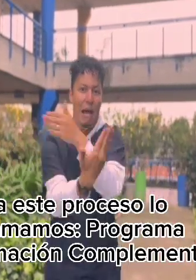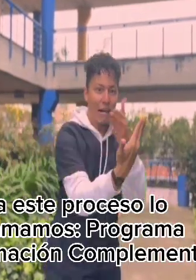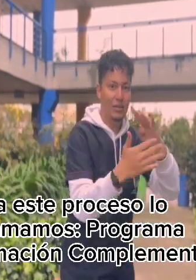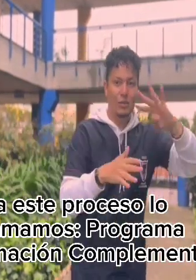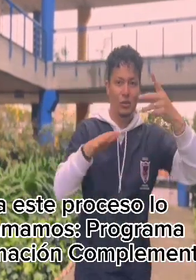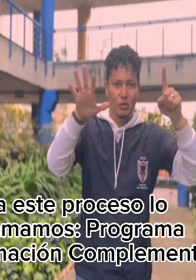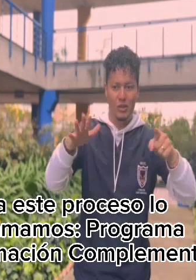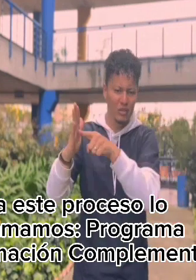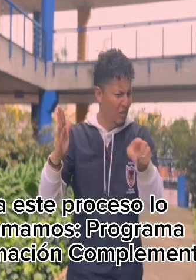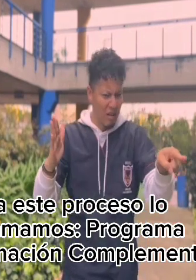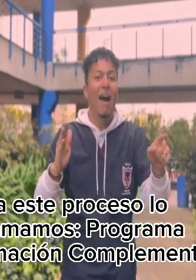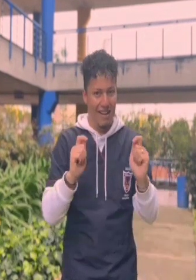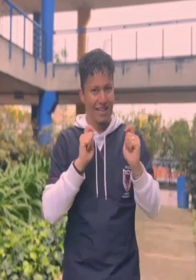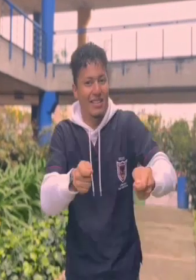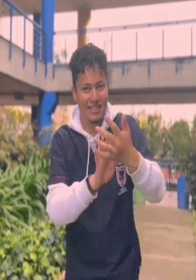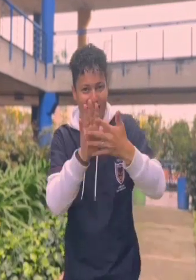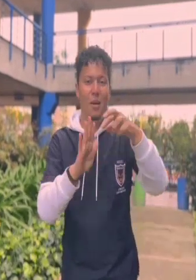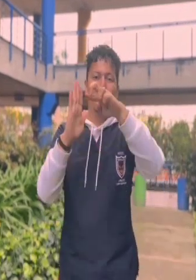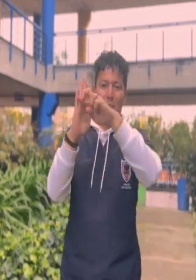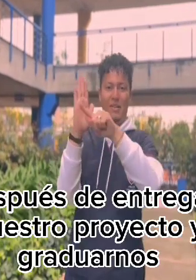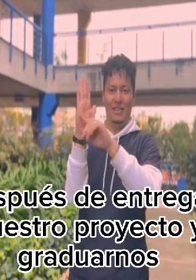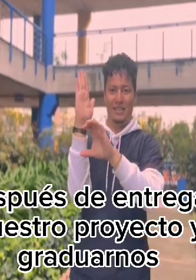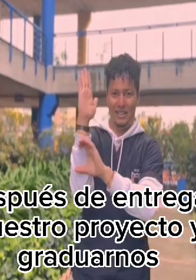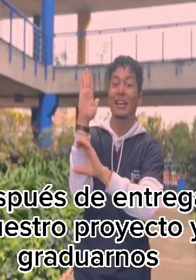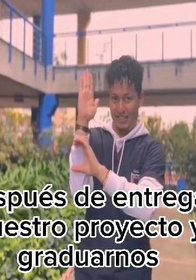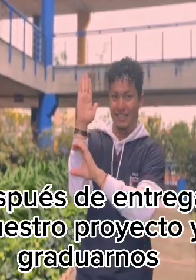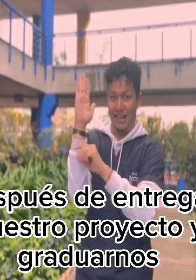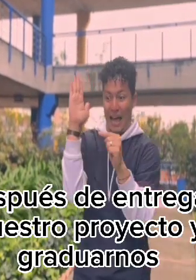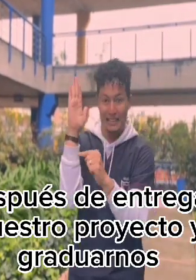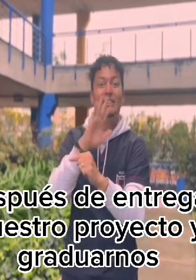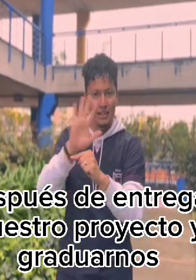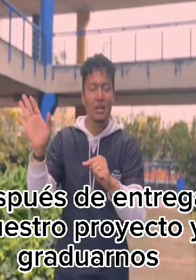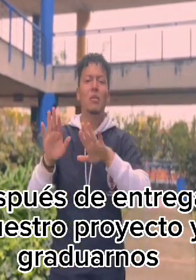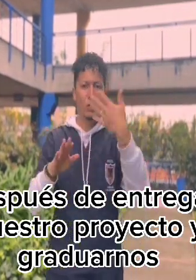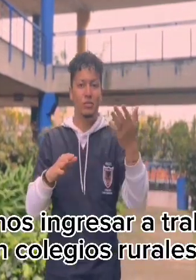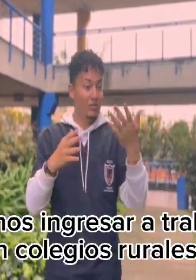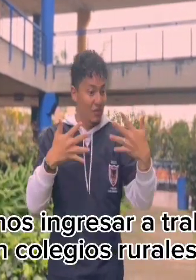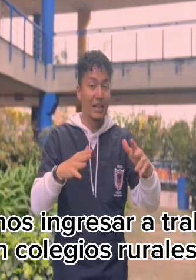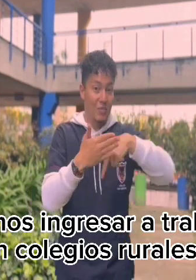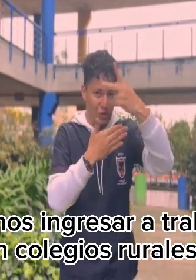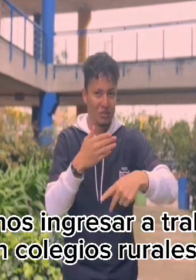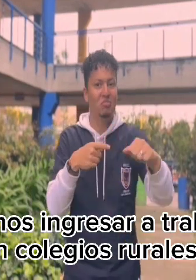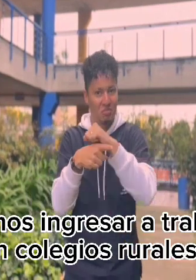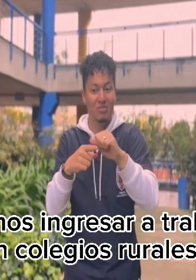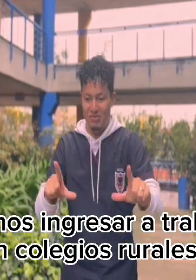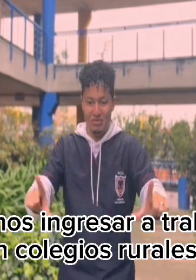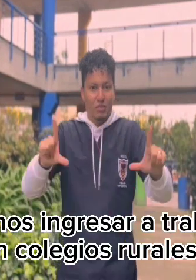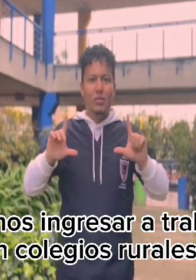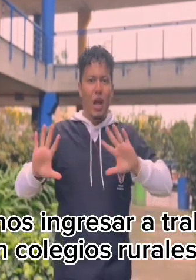de formación complementaria. Después de entregar nuestro proyecto y graduarnos, podemos ingresar a trabajar en colegios rurales o